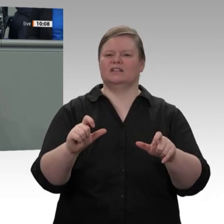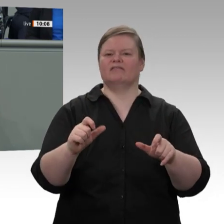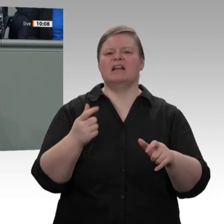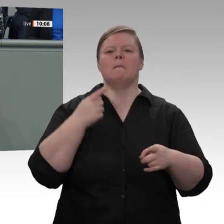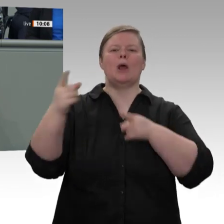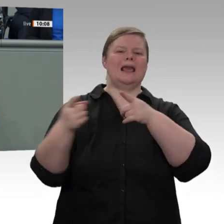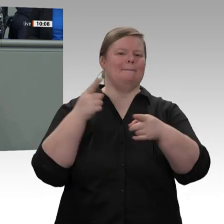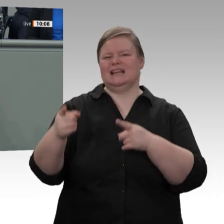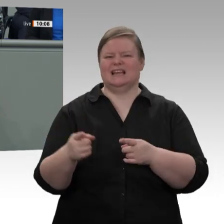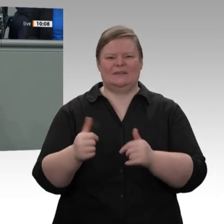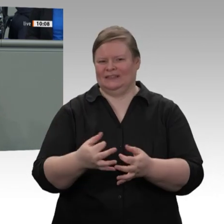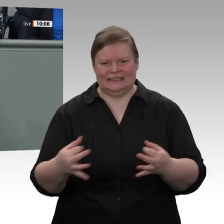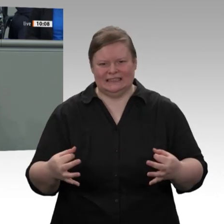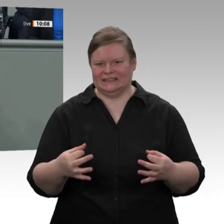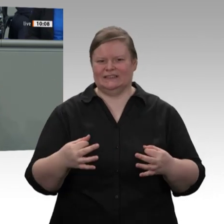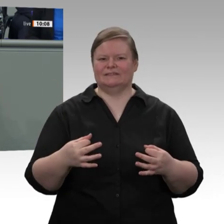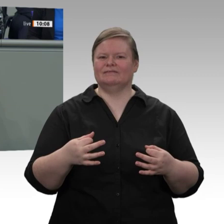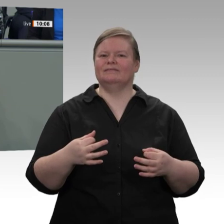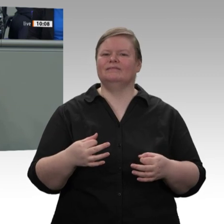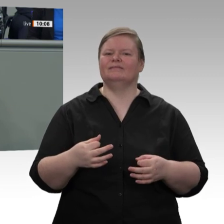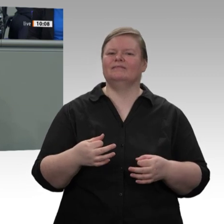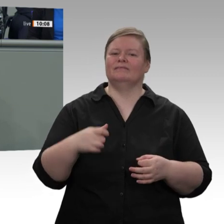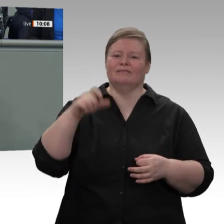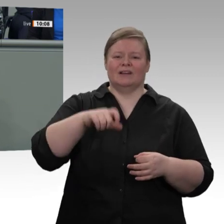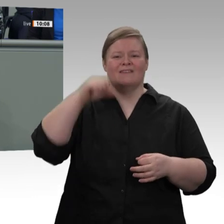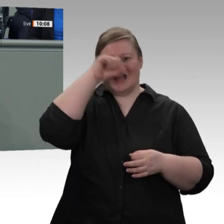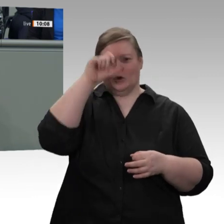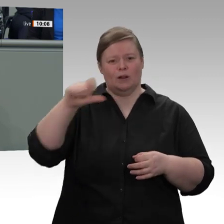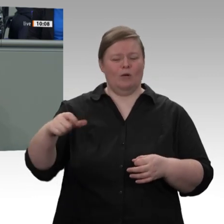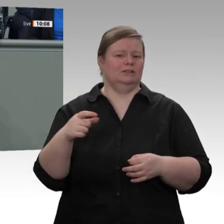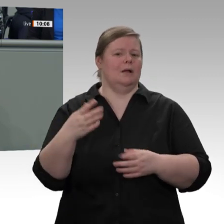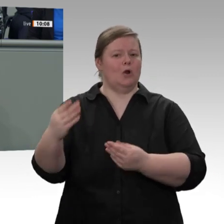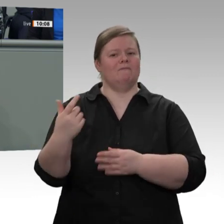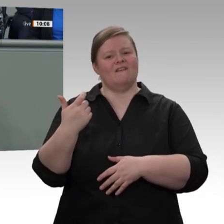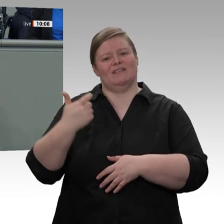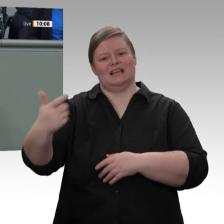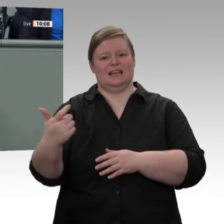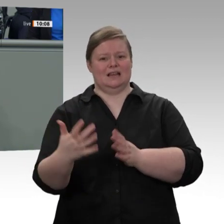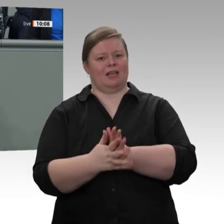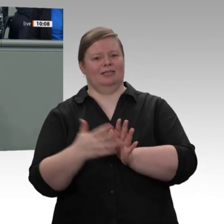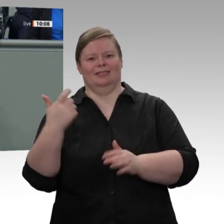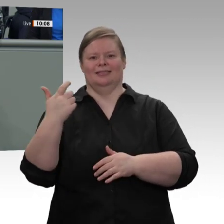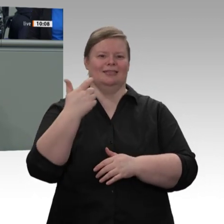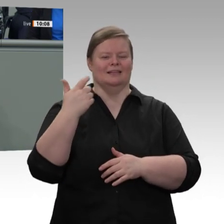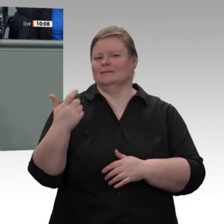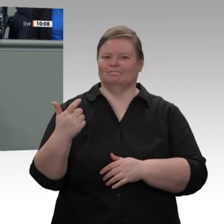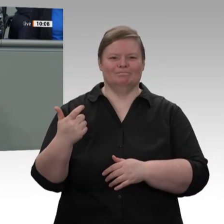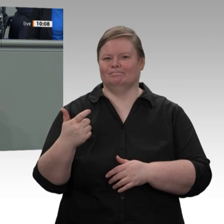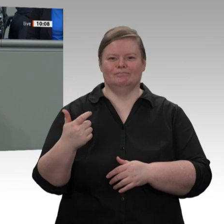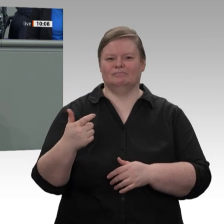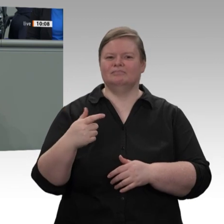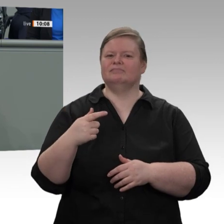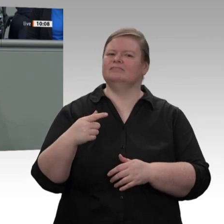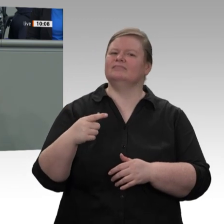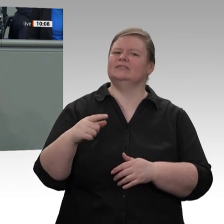Die Diffamierung Faschist-Nazi ist zum alltäglichen Kleingeld Ihrer Verleumdung geworden. Das ist Willkommenskultur